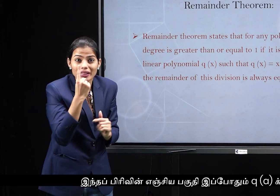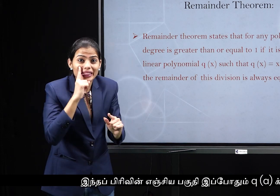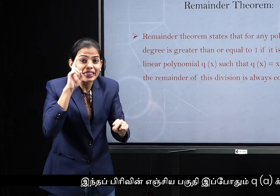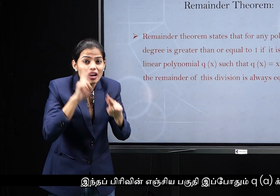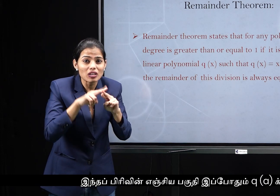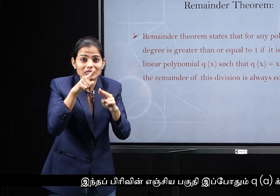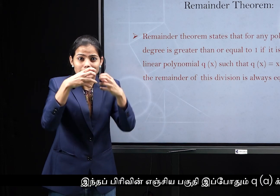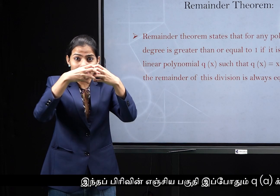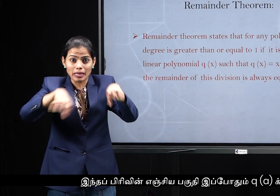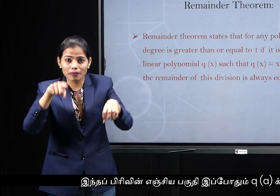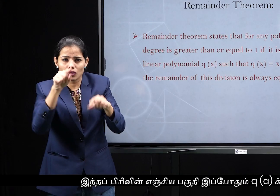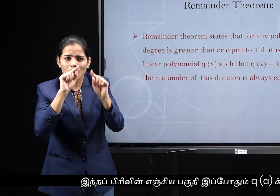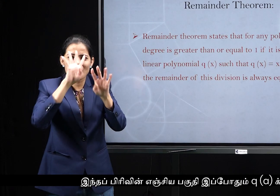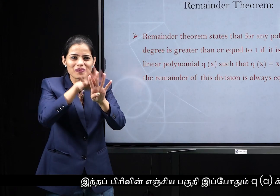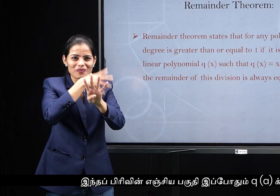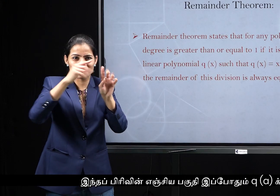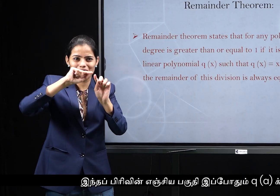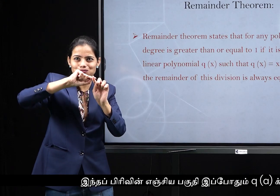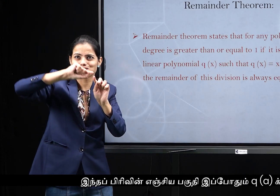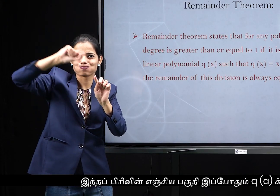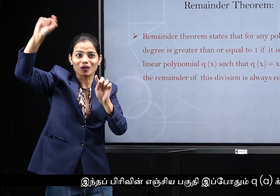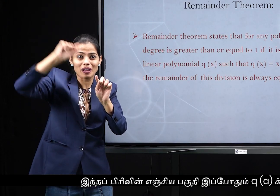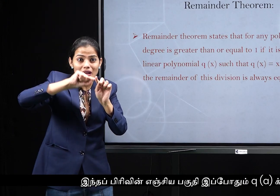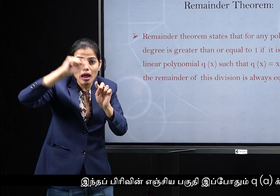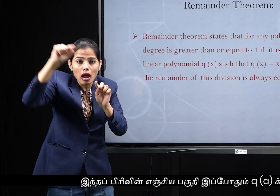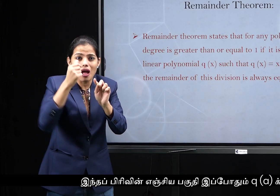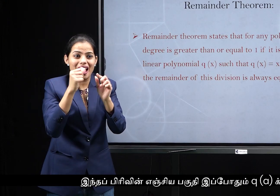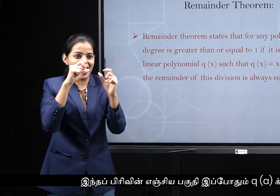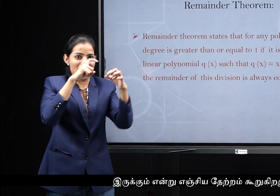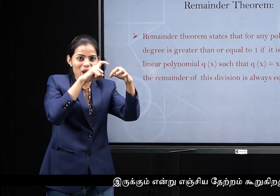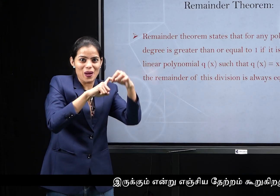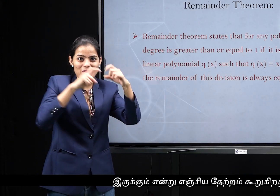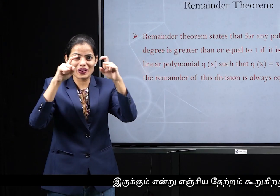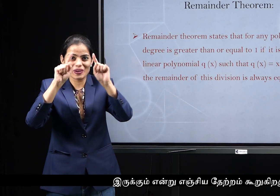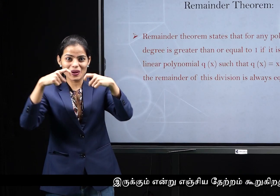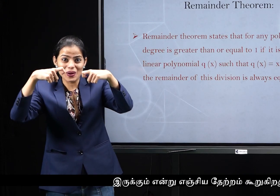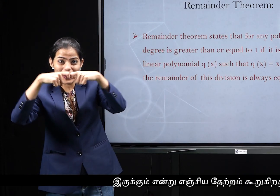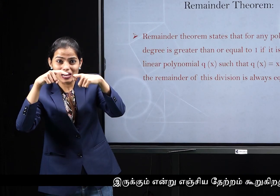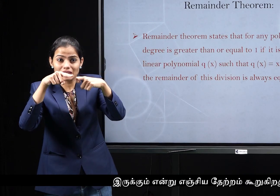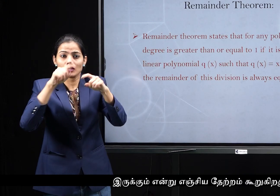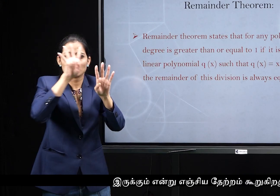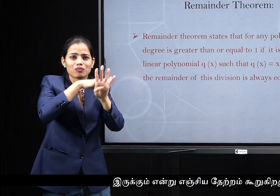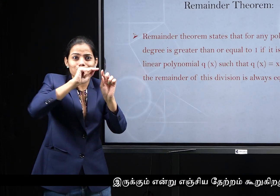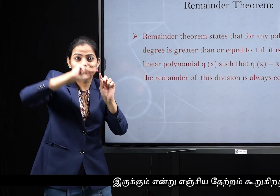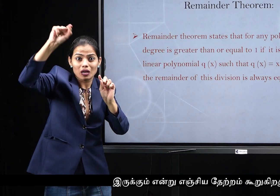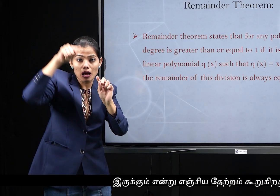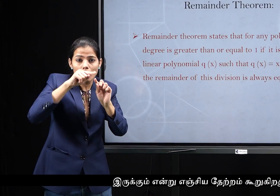பகுதி இப்போது q வட்ட அடைப்புக்குறிக்கு a சமமாக இருக்கும் என்று எஞ்சிய தேற்றம் கூறுகிறது.